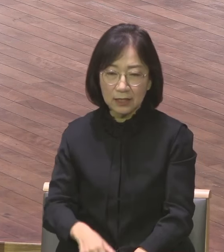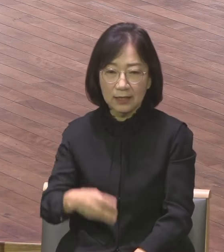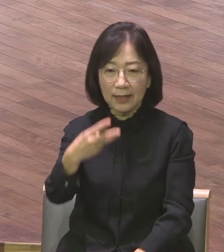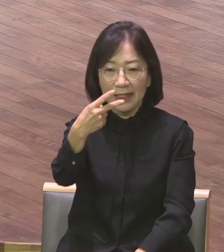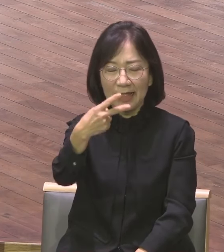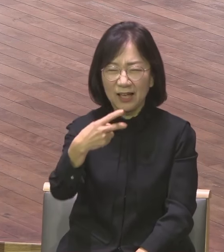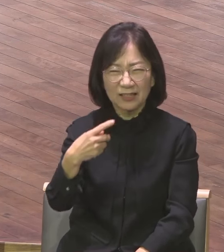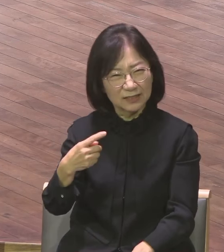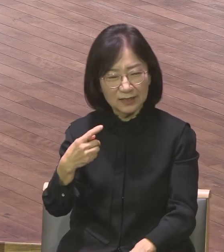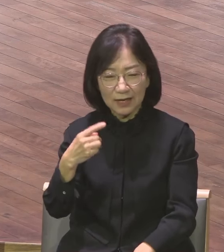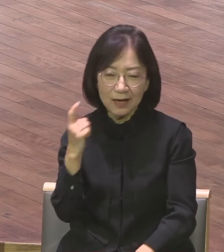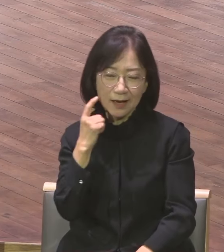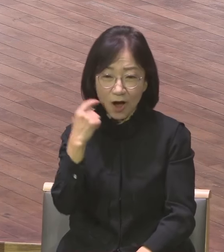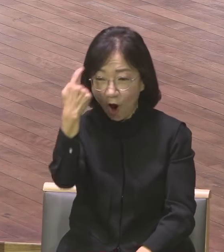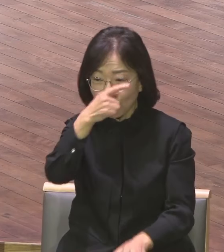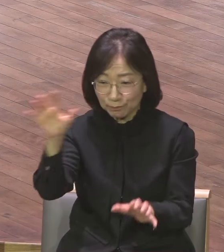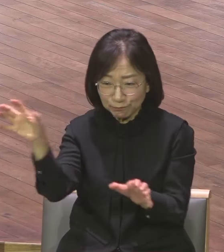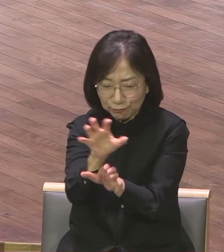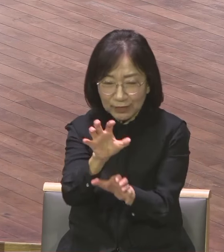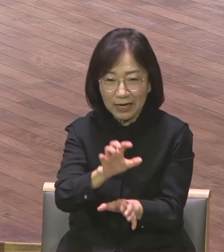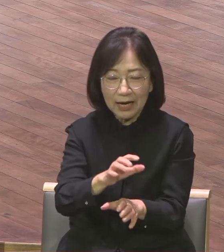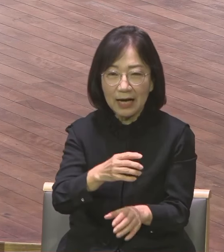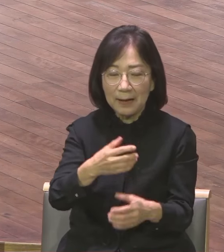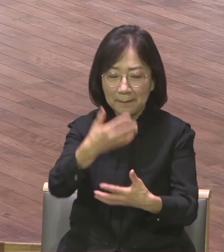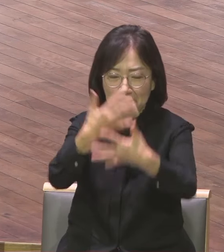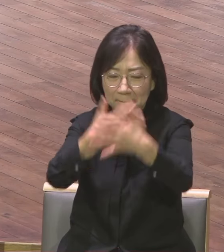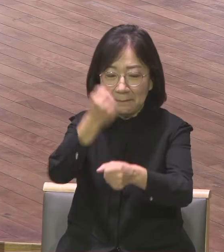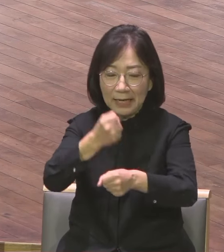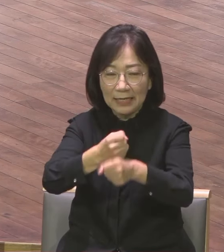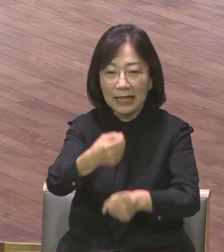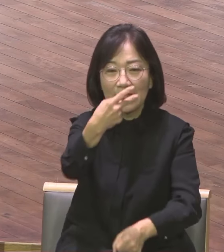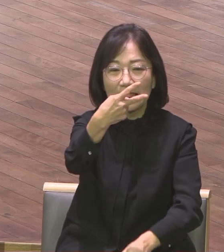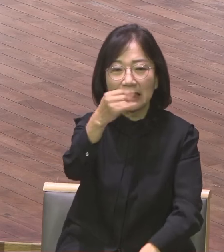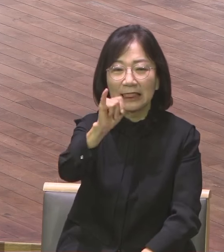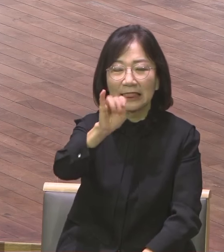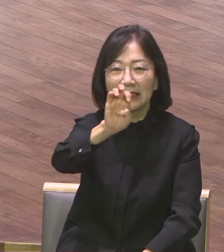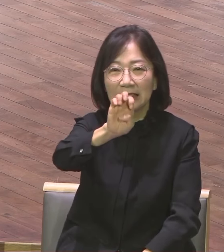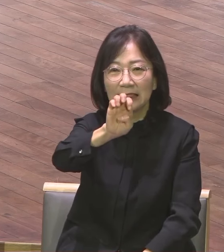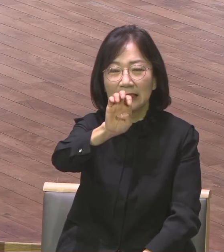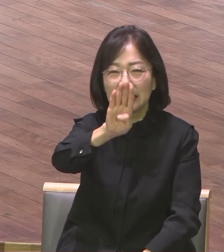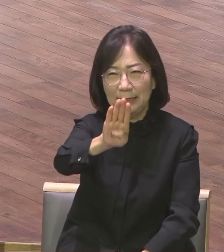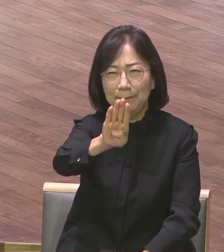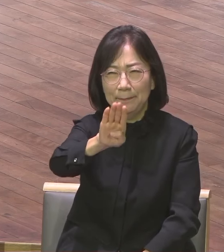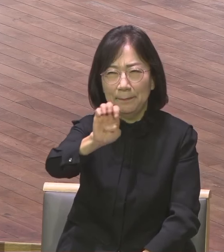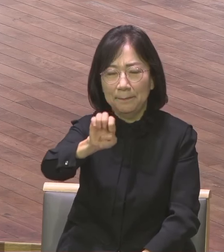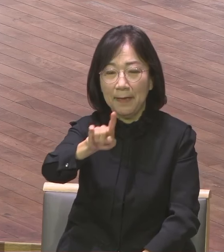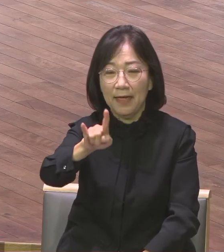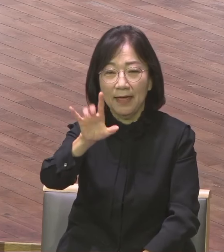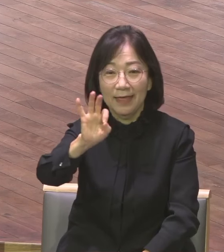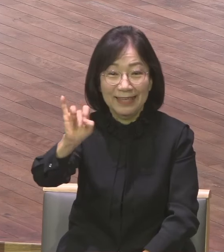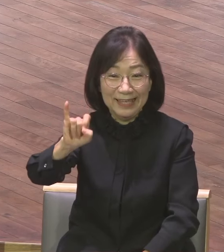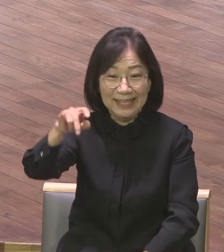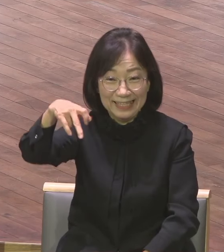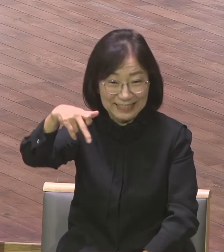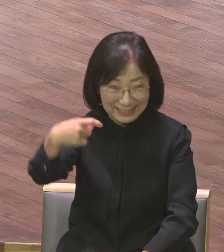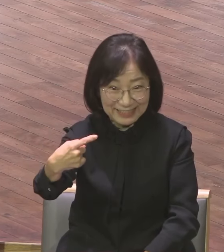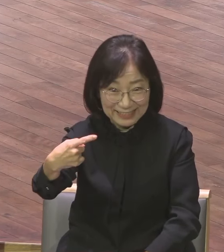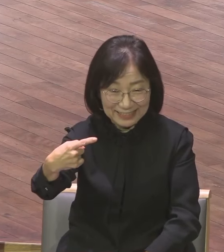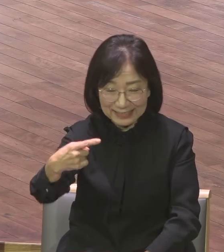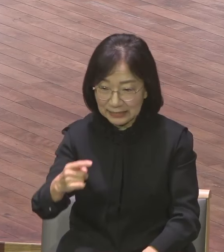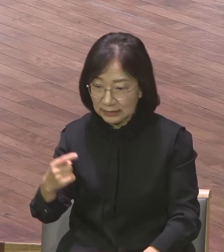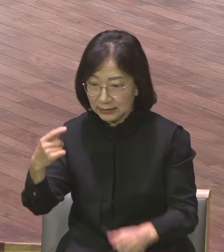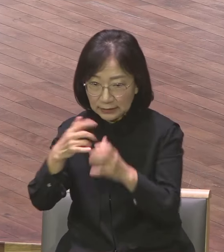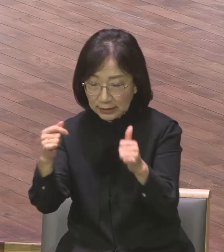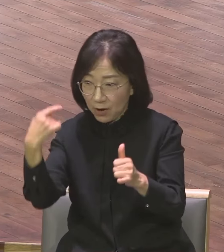밤 10시쯤 그 이렇게 말을 하는데 보니까요. 한 사람 세워 놓고 바꾸는데